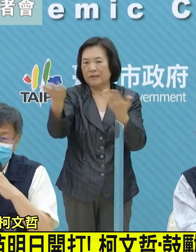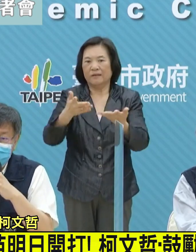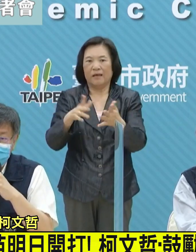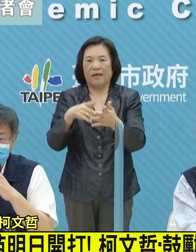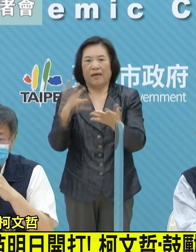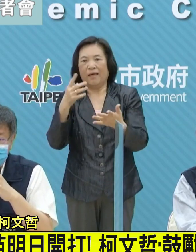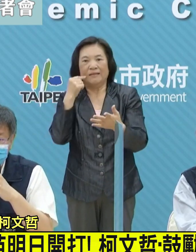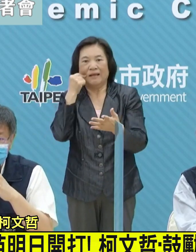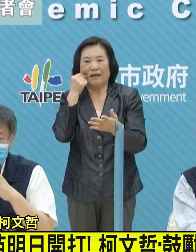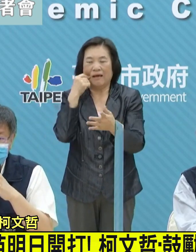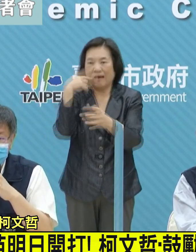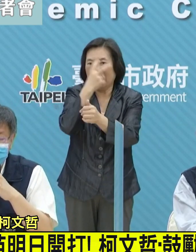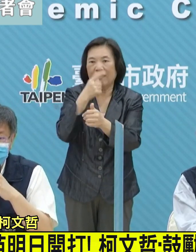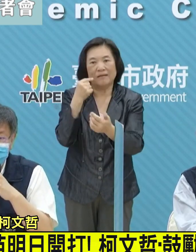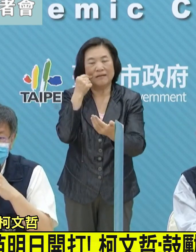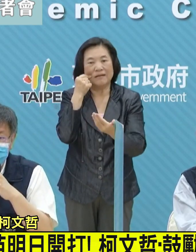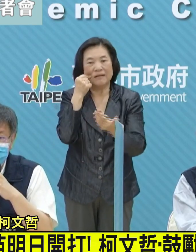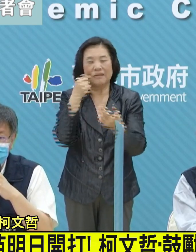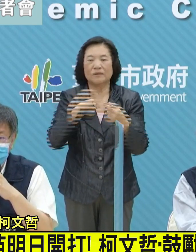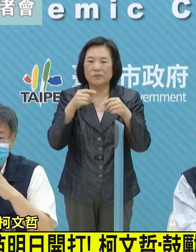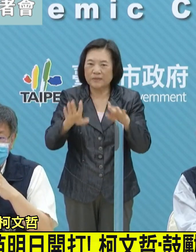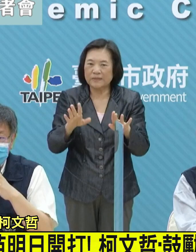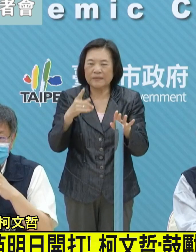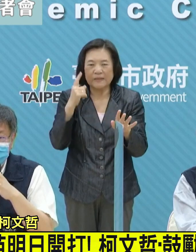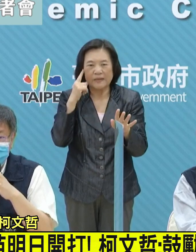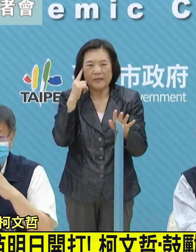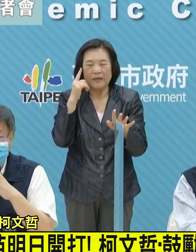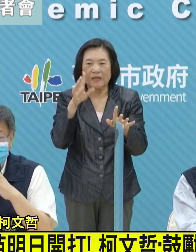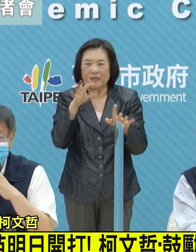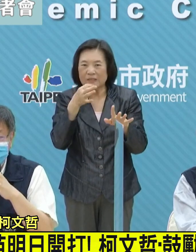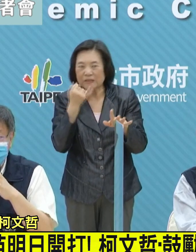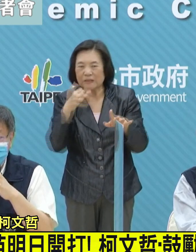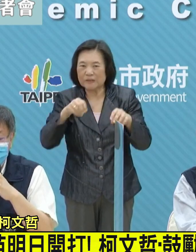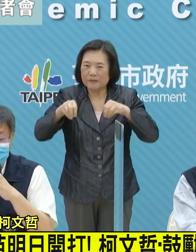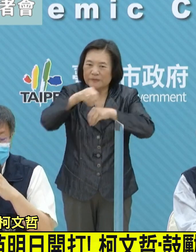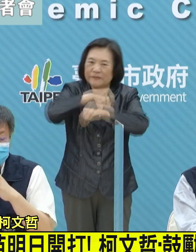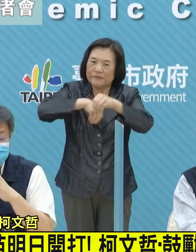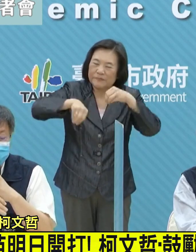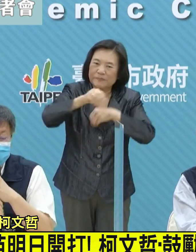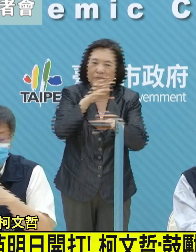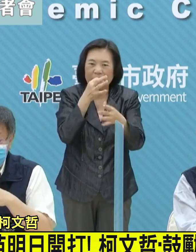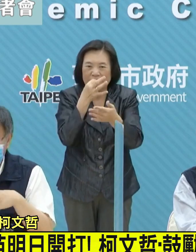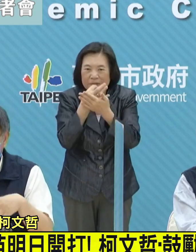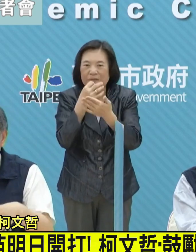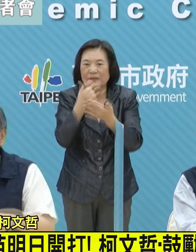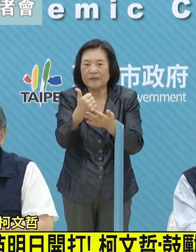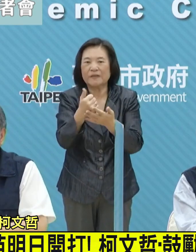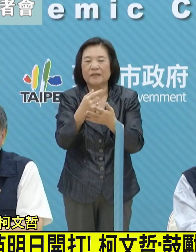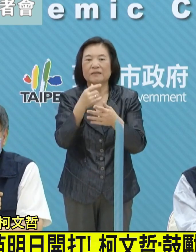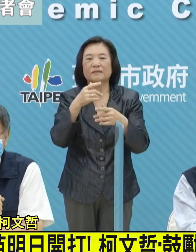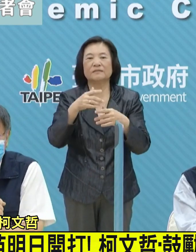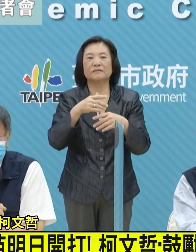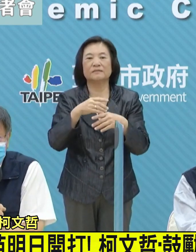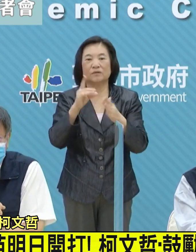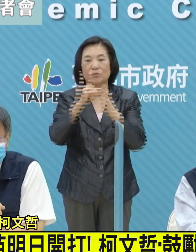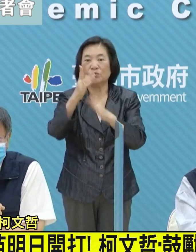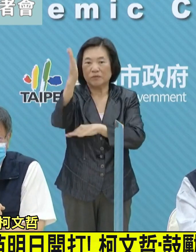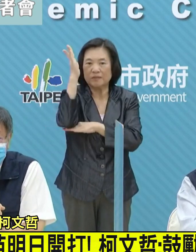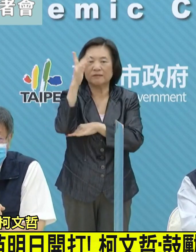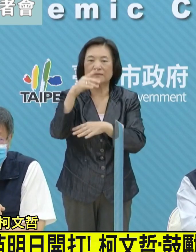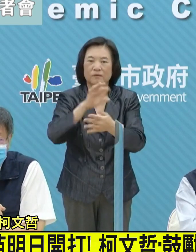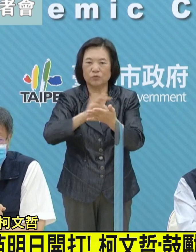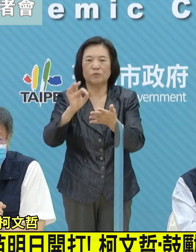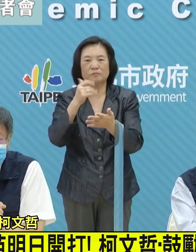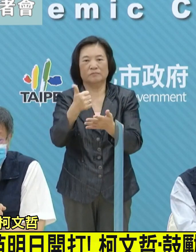将来要大规模作业。因为如果打一个85岁以上哦，就搞得好像嘉年华，你知道哈，大动员，你知